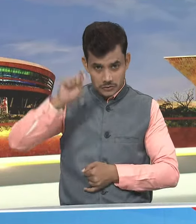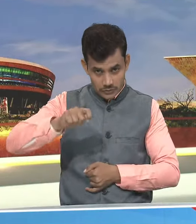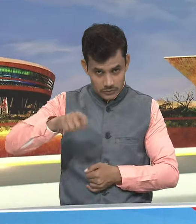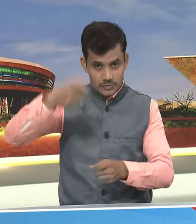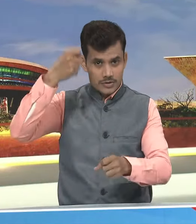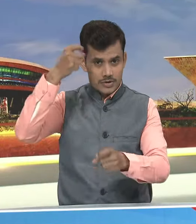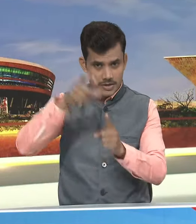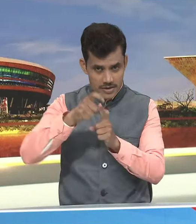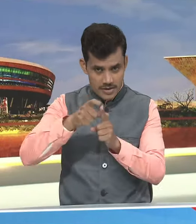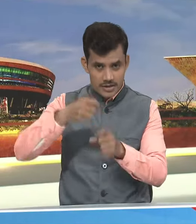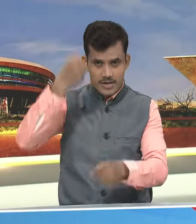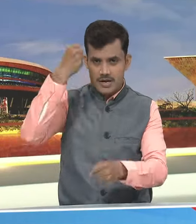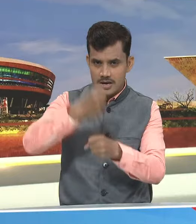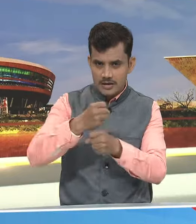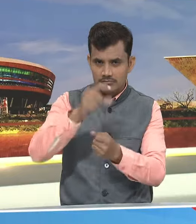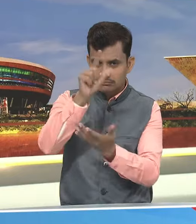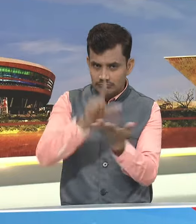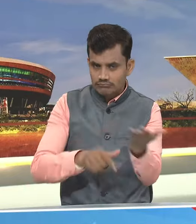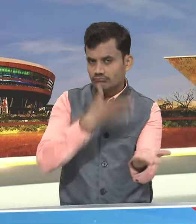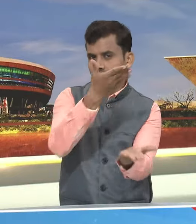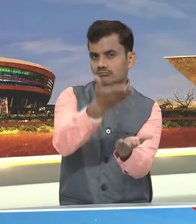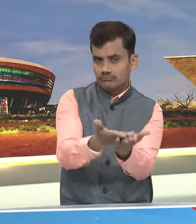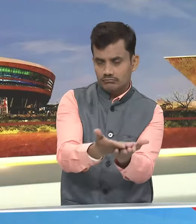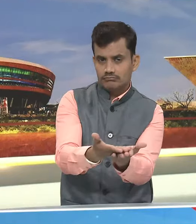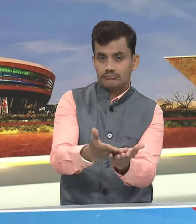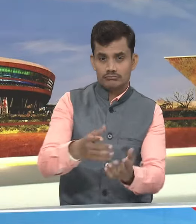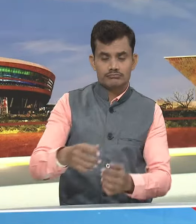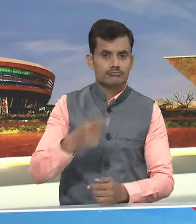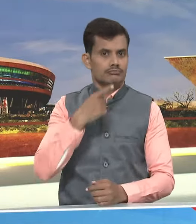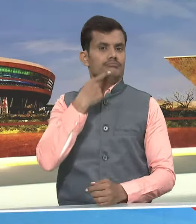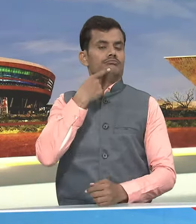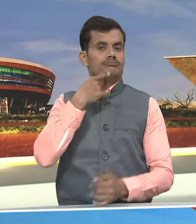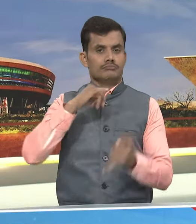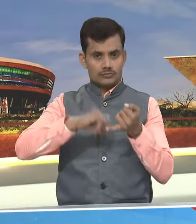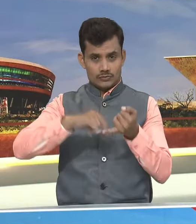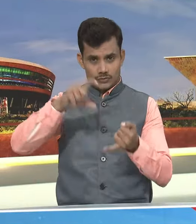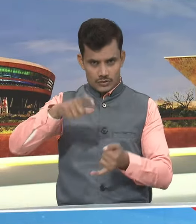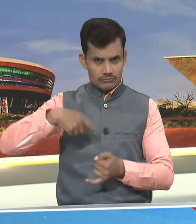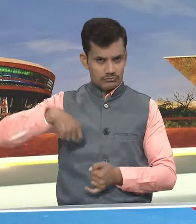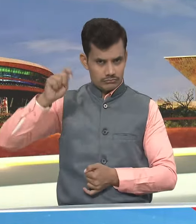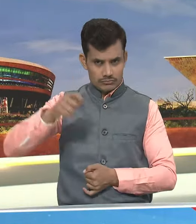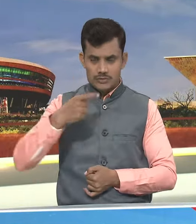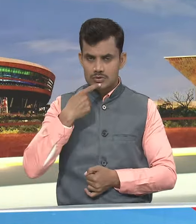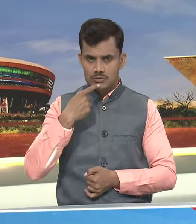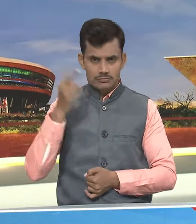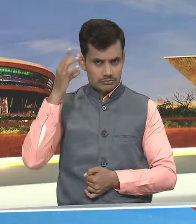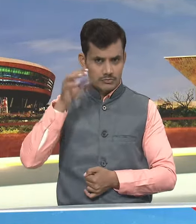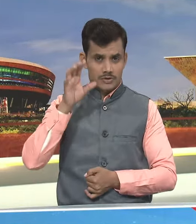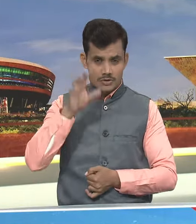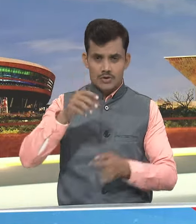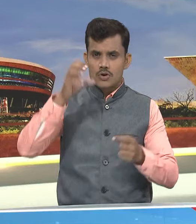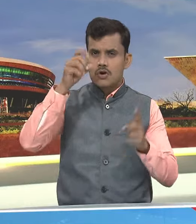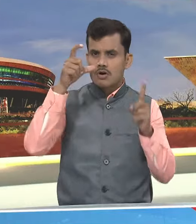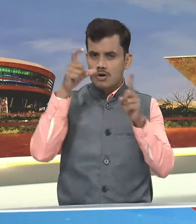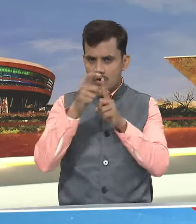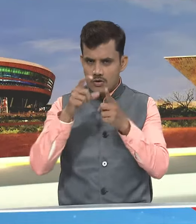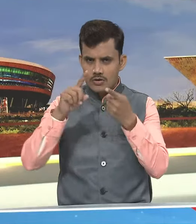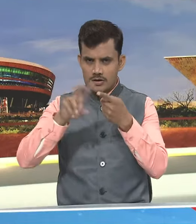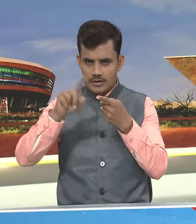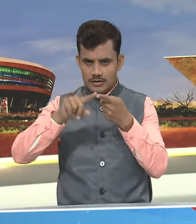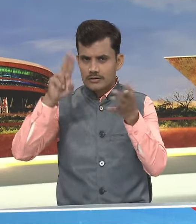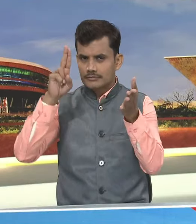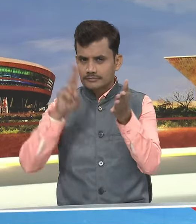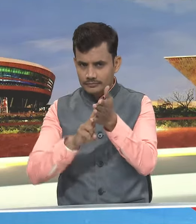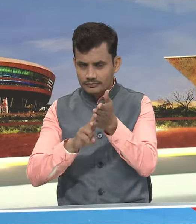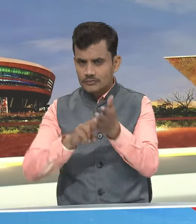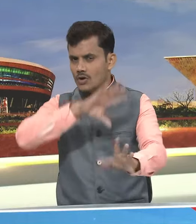लेकर हलफनामा दायर किया था जिस सख्त टिप्पणी करते हुए सुप्रीम कोर्ट ने डीवन का फैसला दिल्ली